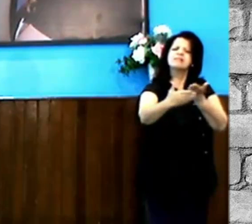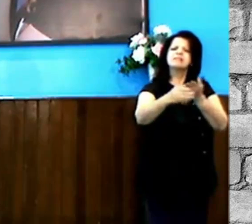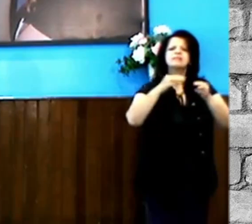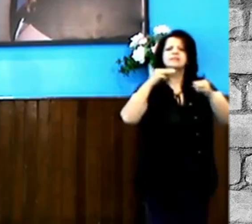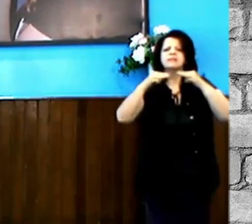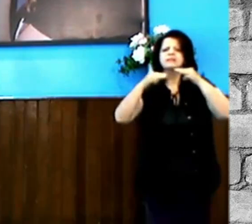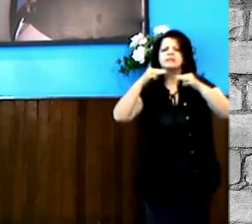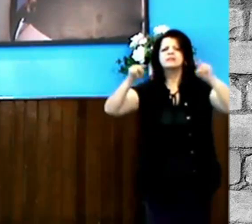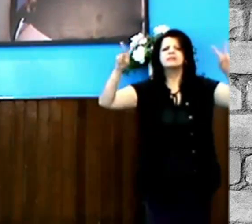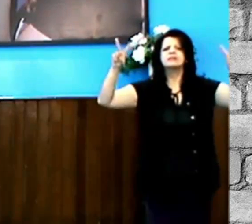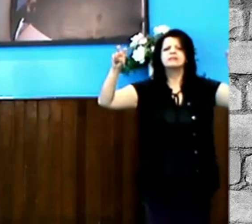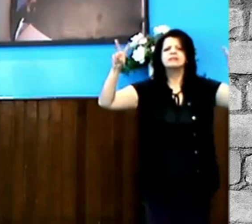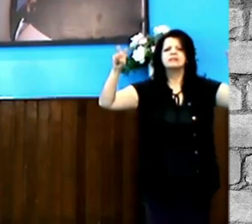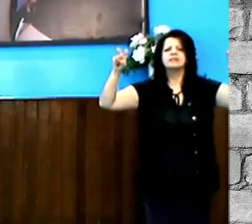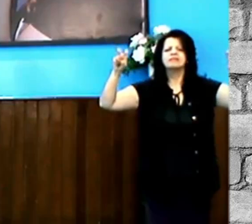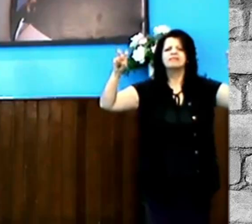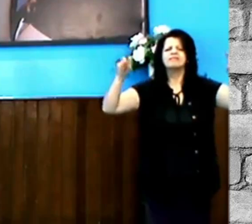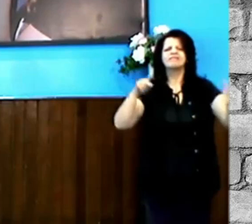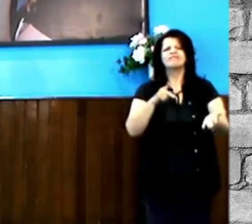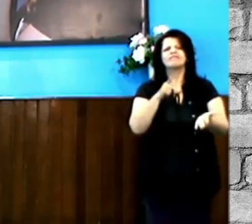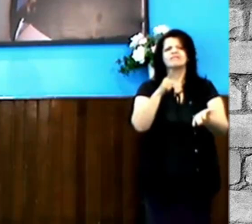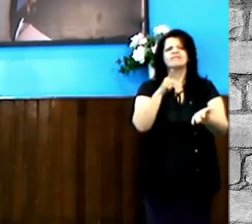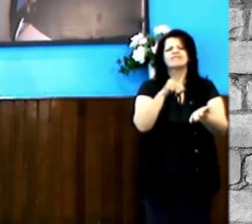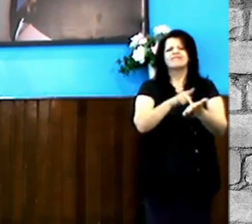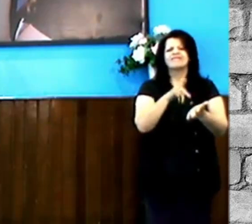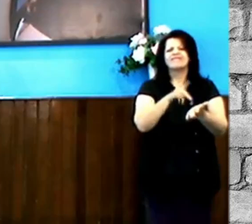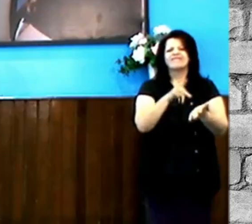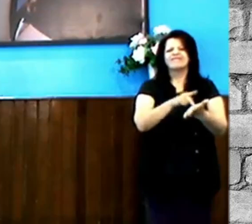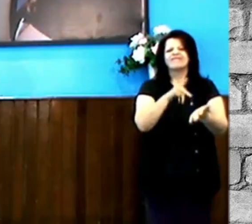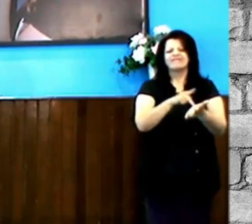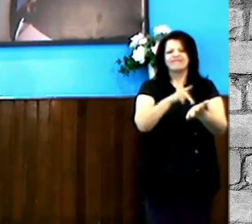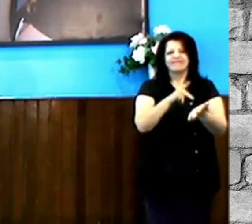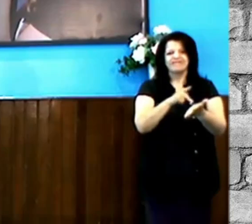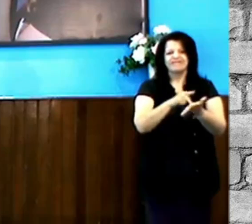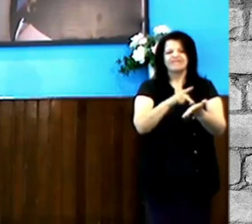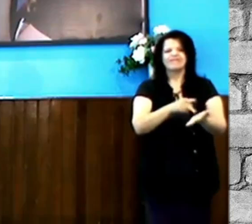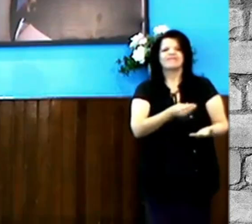mensagens cujo tema é a verdadeira espiritualidade.